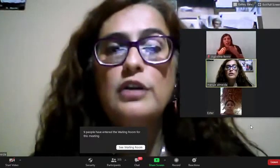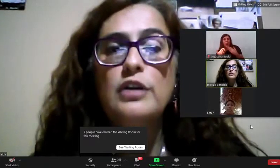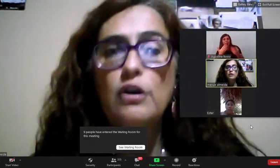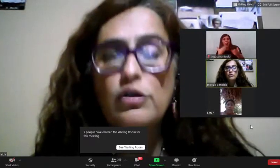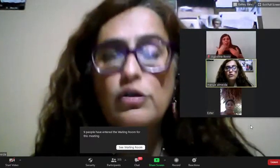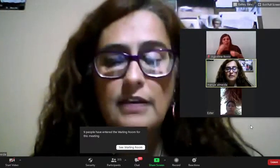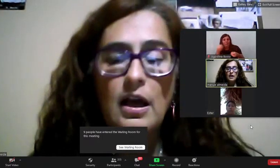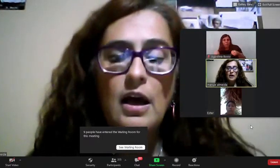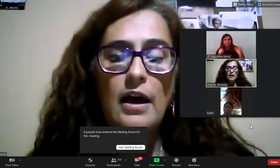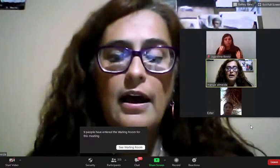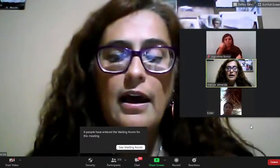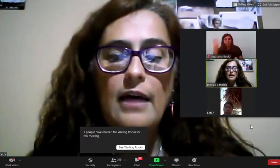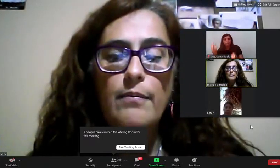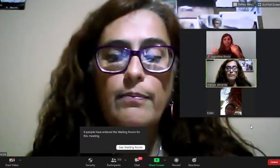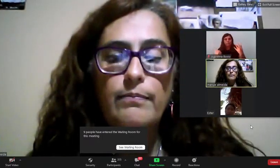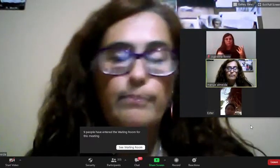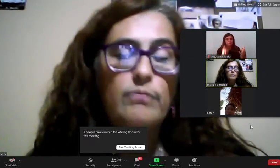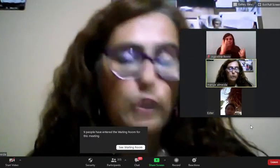montón de cosas